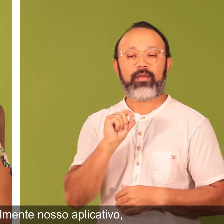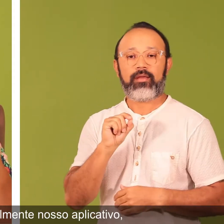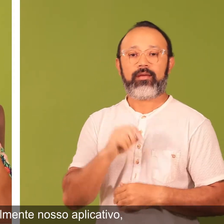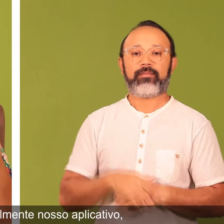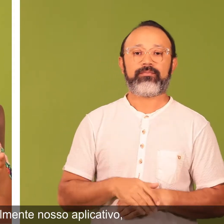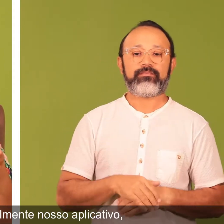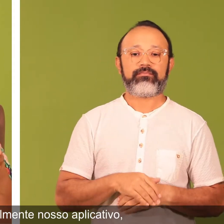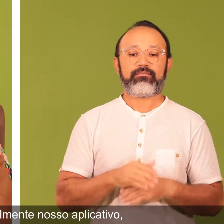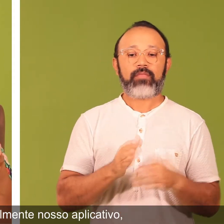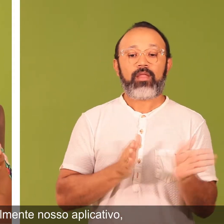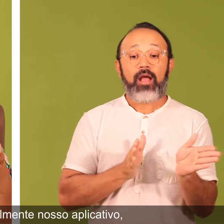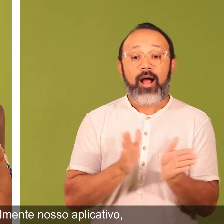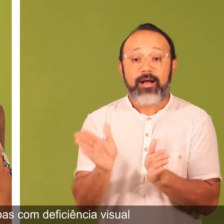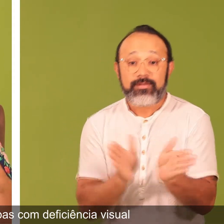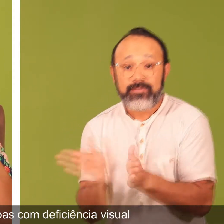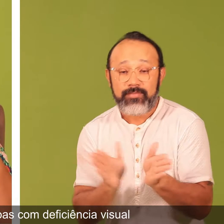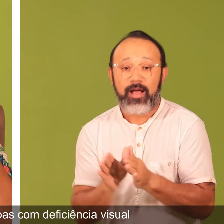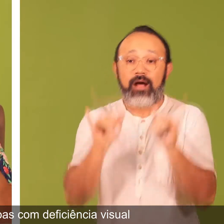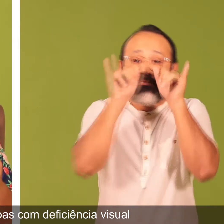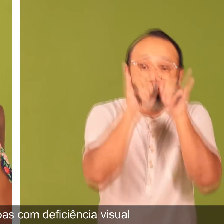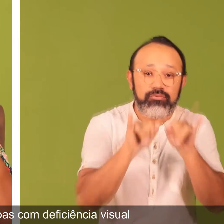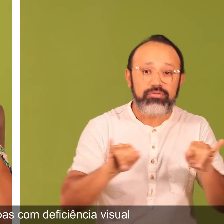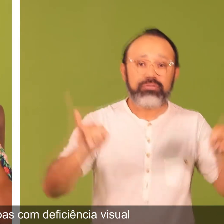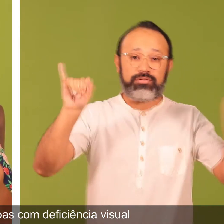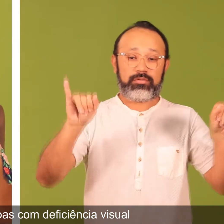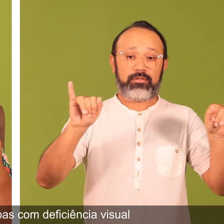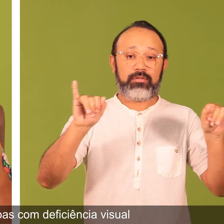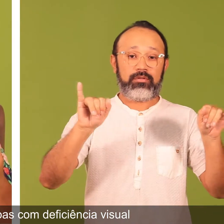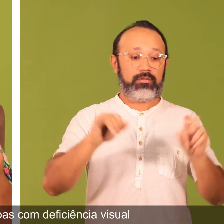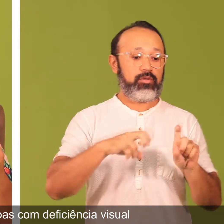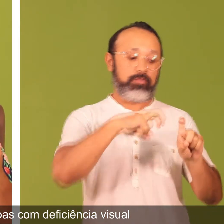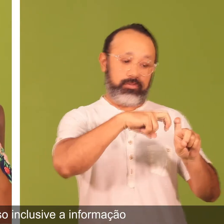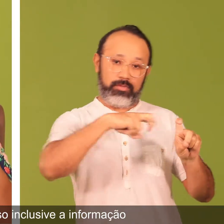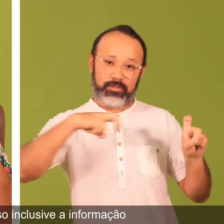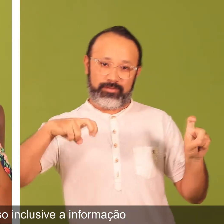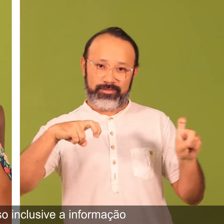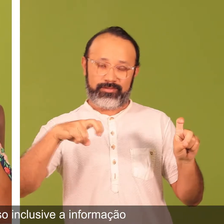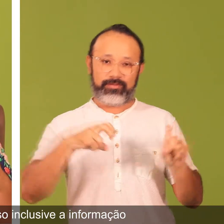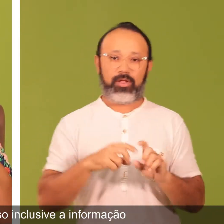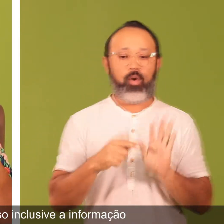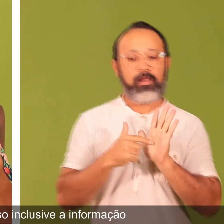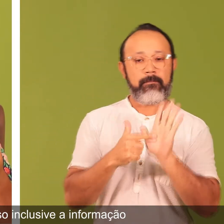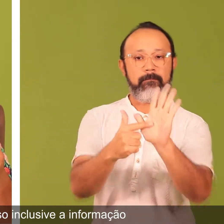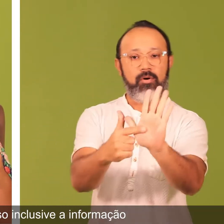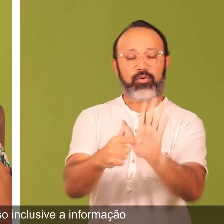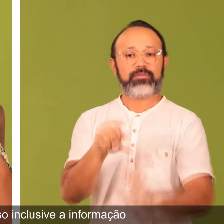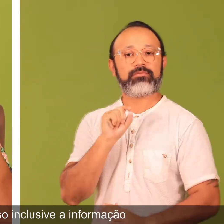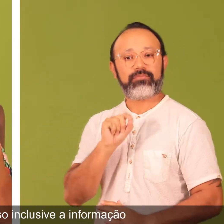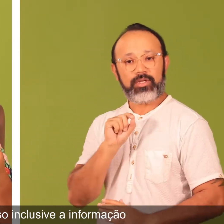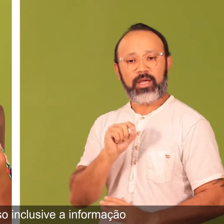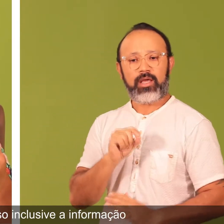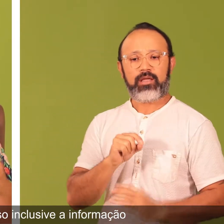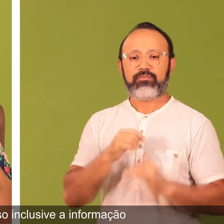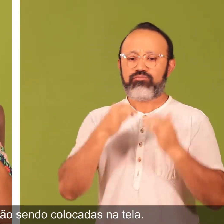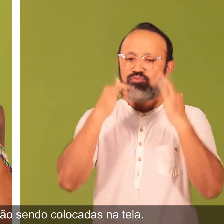acessibilizar totalmente nosso aplicativo para que as pessoas a eficiência visual posso ter acesso Inclusive a informação